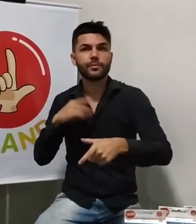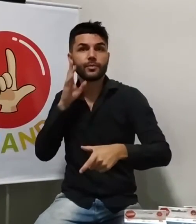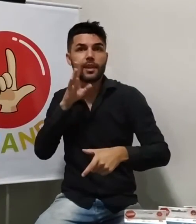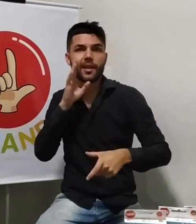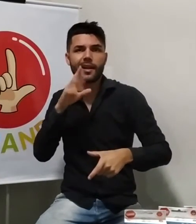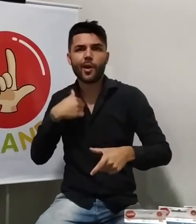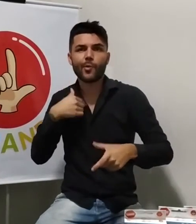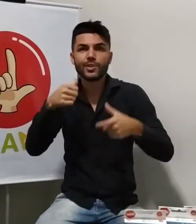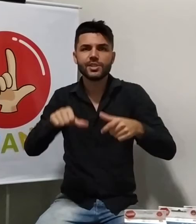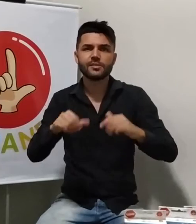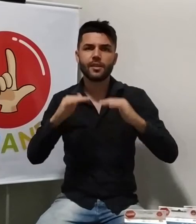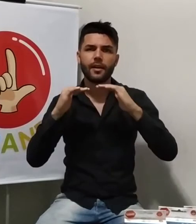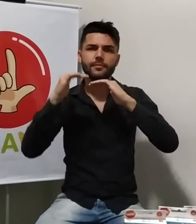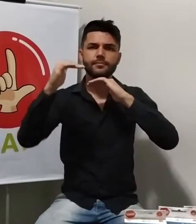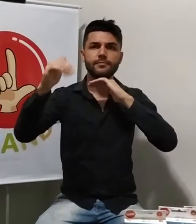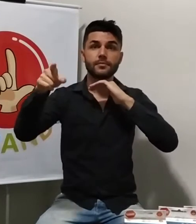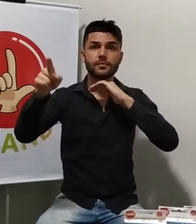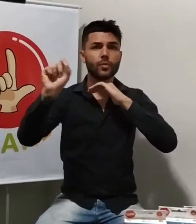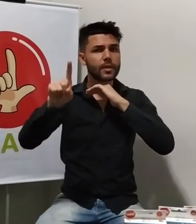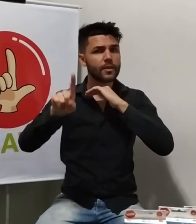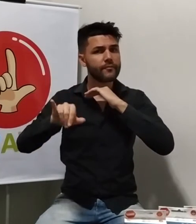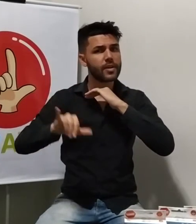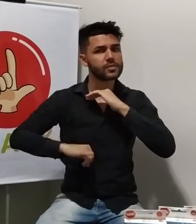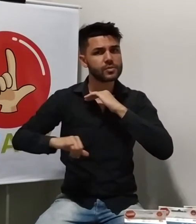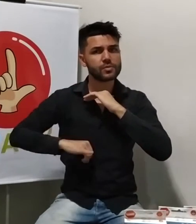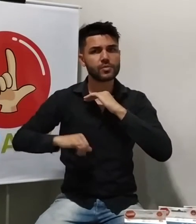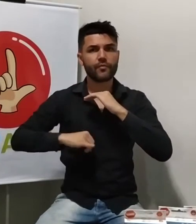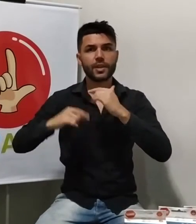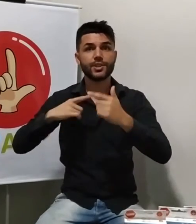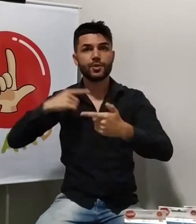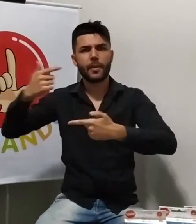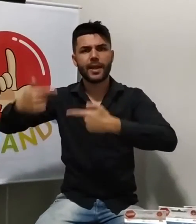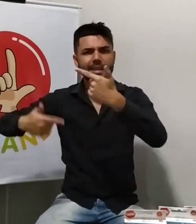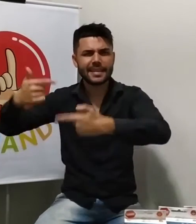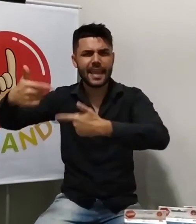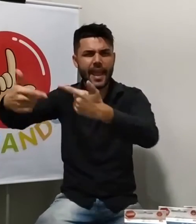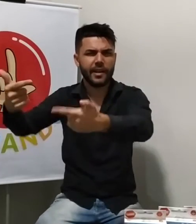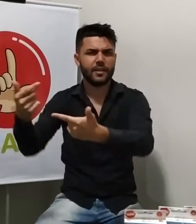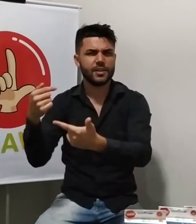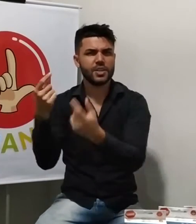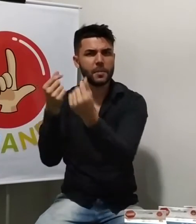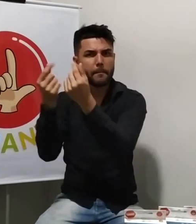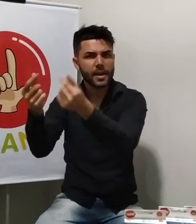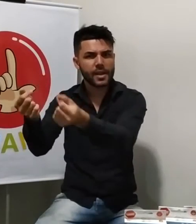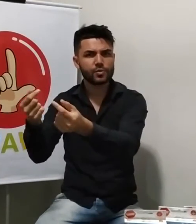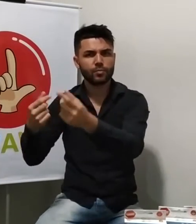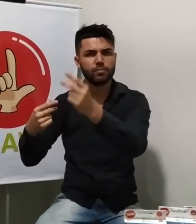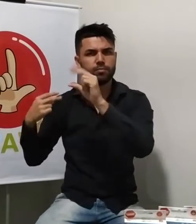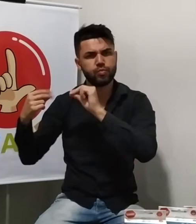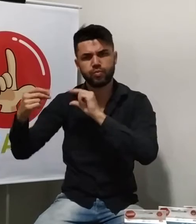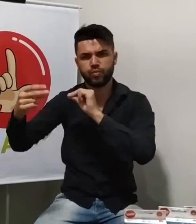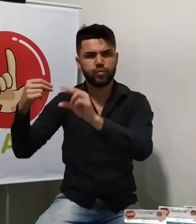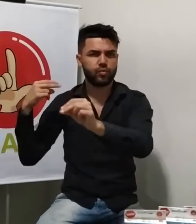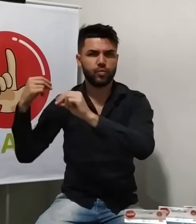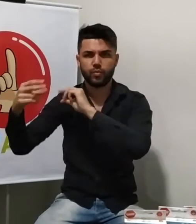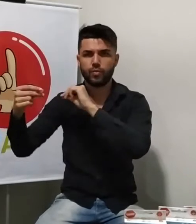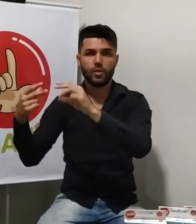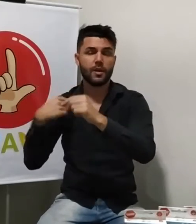caminho da comunicação de todo mundo. À medida que as pessoas tiverem mais banda, porque 2007 no Brasil também não tinha muita banda larga, o máximo era tipo 1 megabyte e